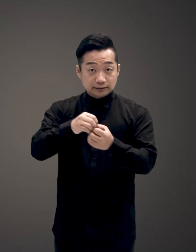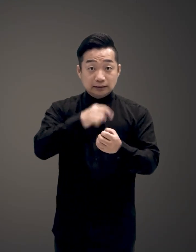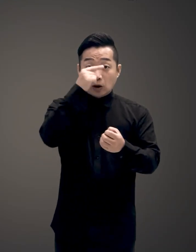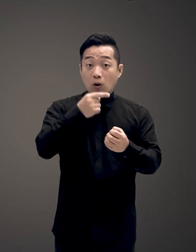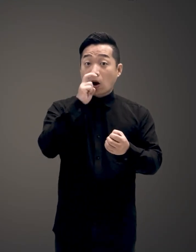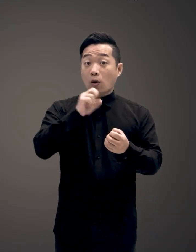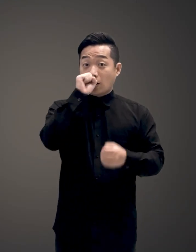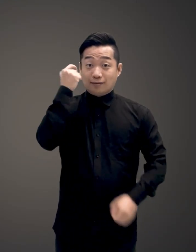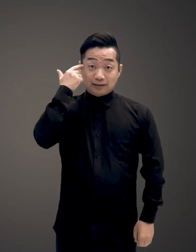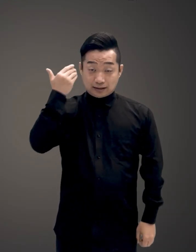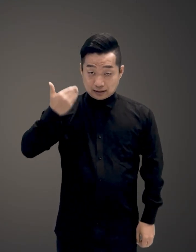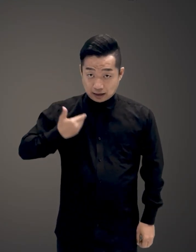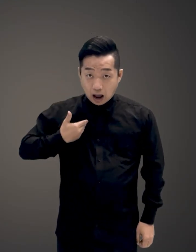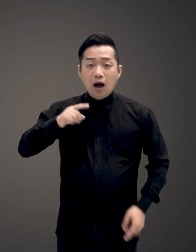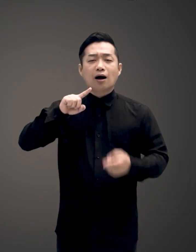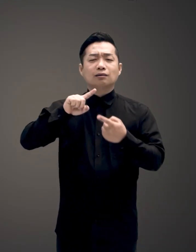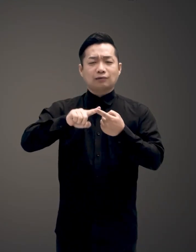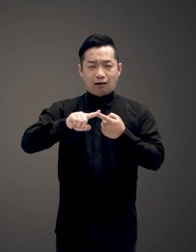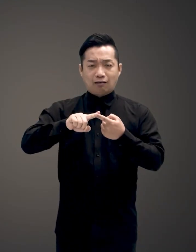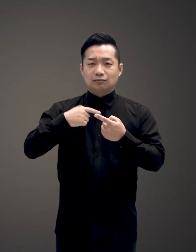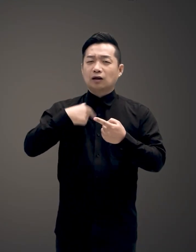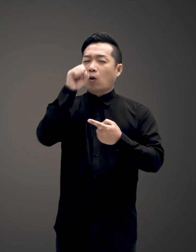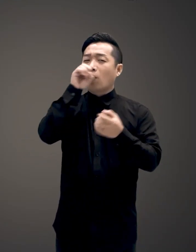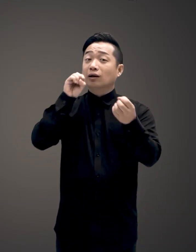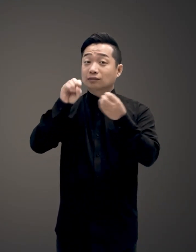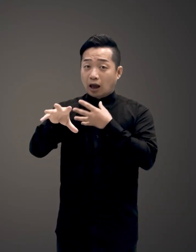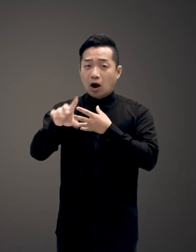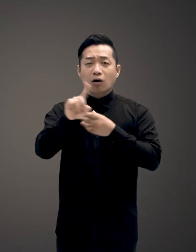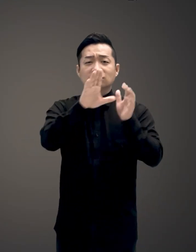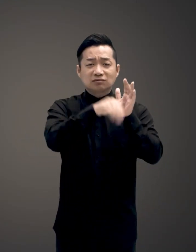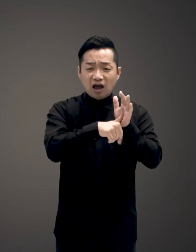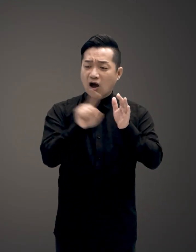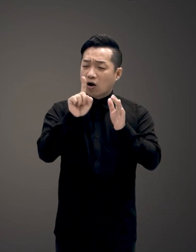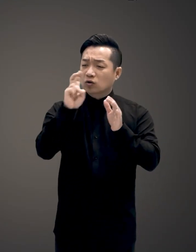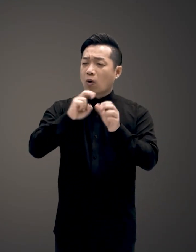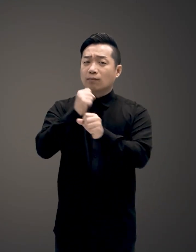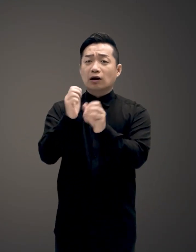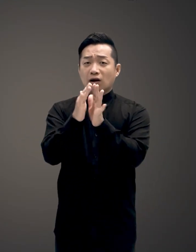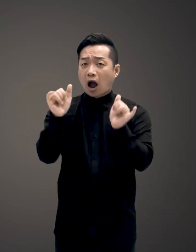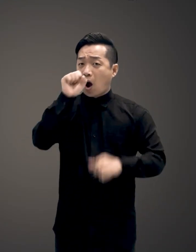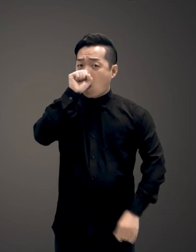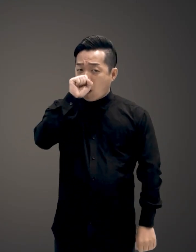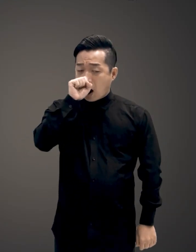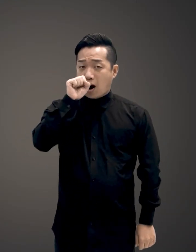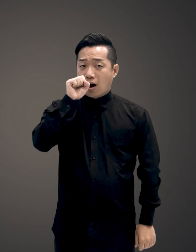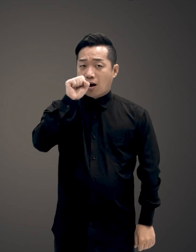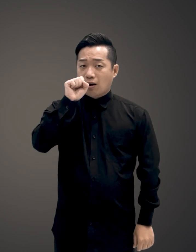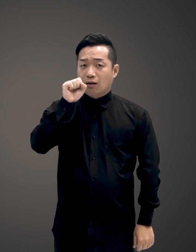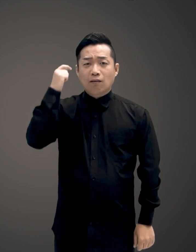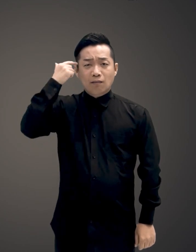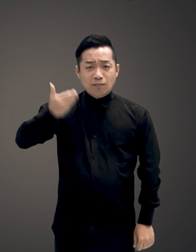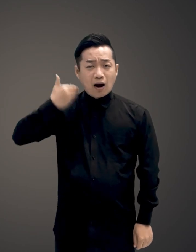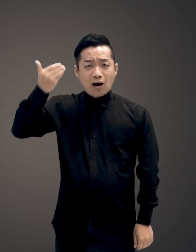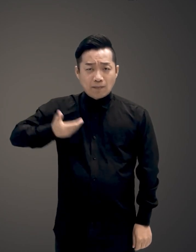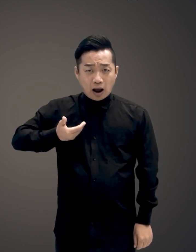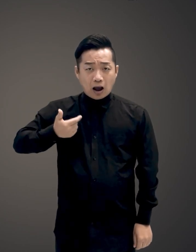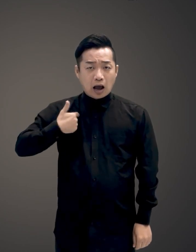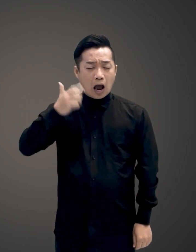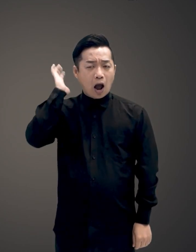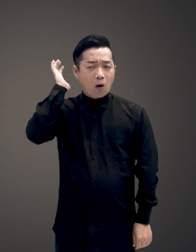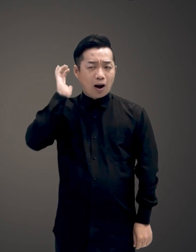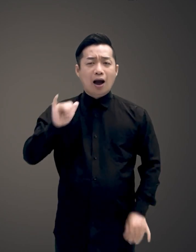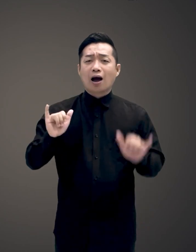클래식 좋아하세요? 라는 질문에 좋아한다고 하면 어느 시대 어떤 작곡가를 좋아하는지